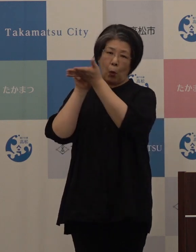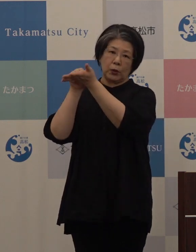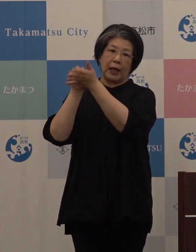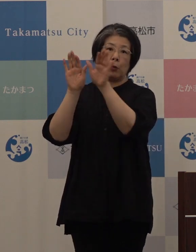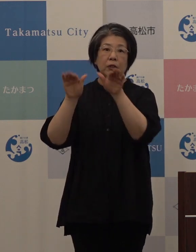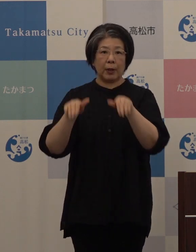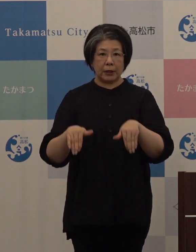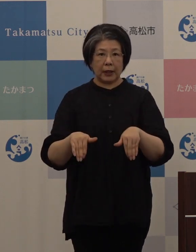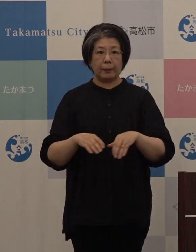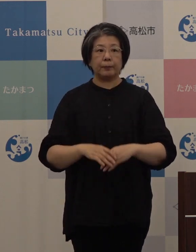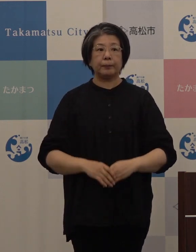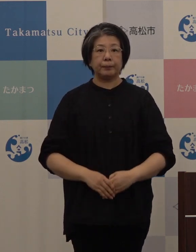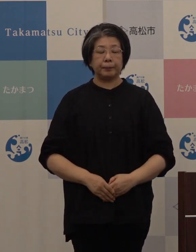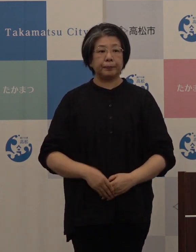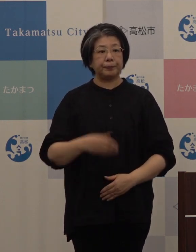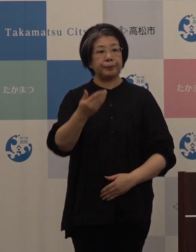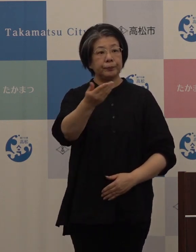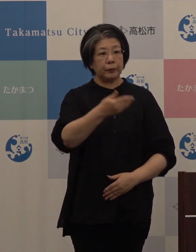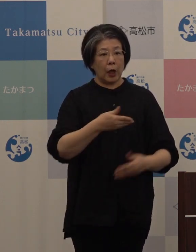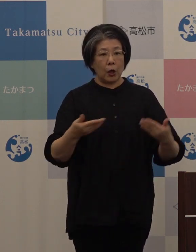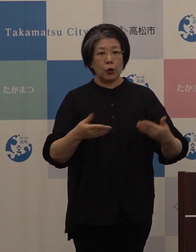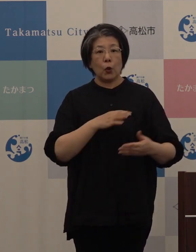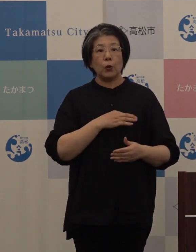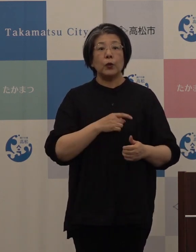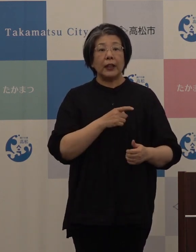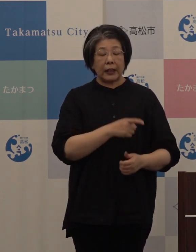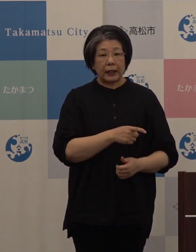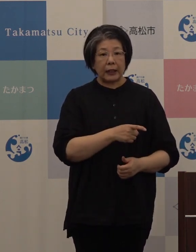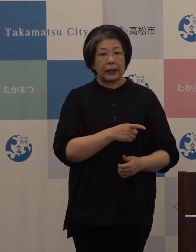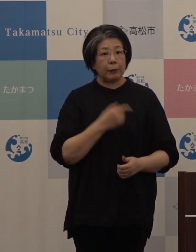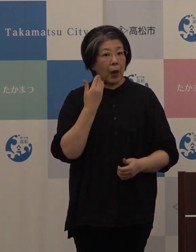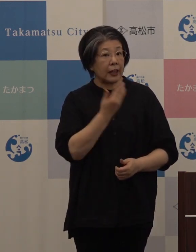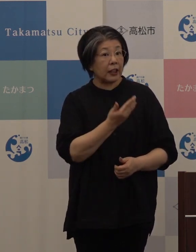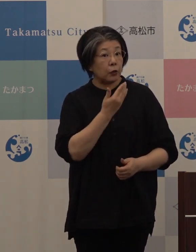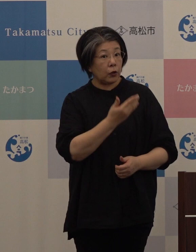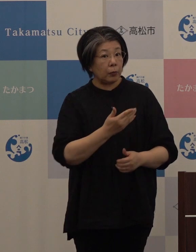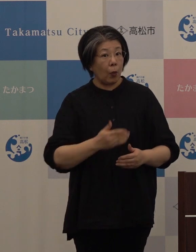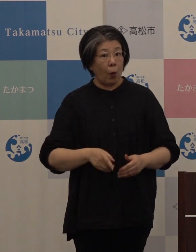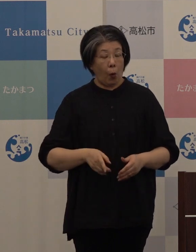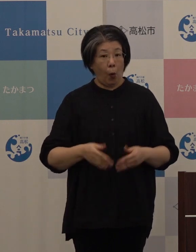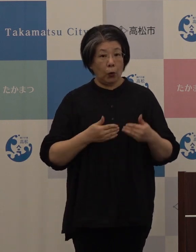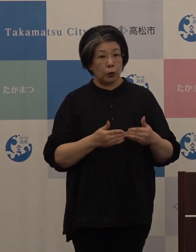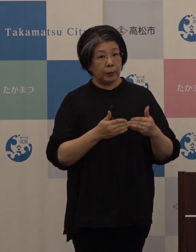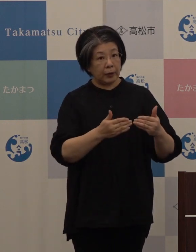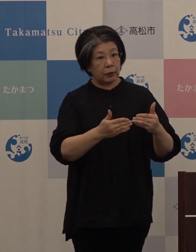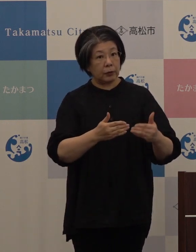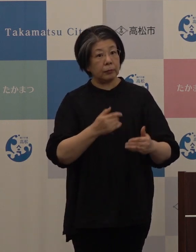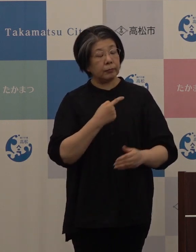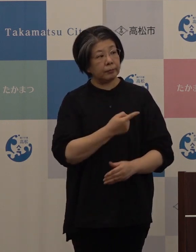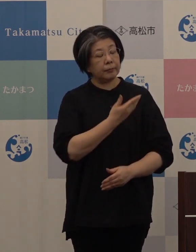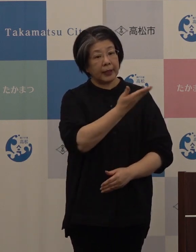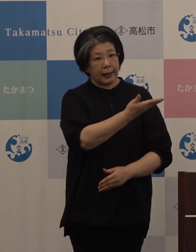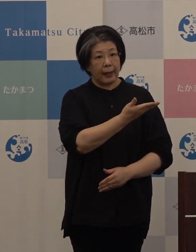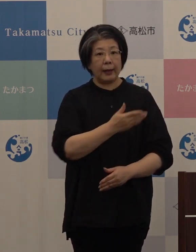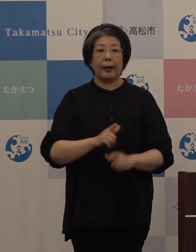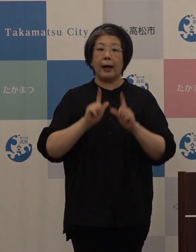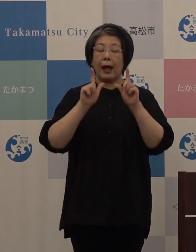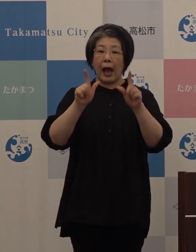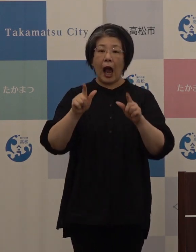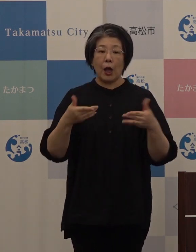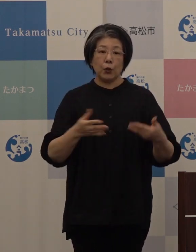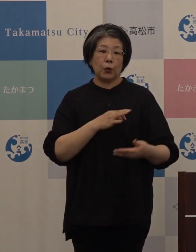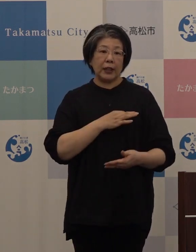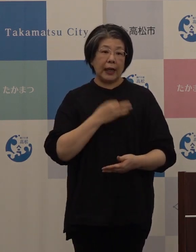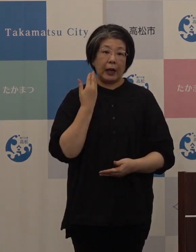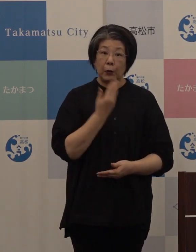。 職員に対する聞き取りとかも議会の方にやっていただくという形になるわけですか、どうなんでしょうか。 いや、職員からの聞き取りという